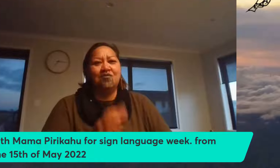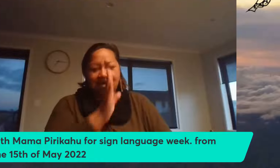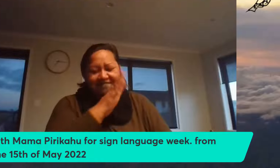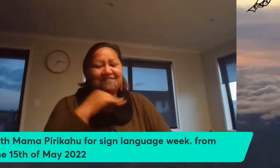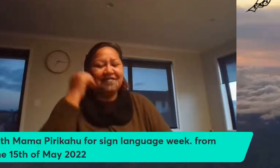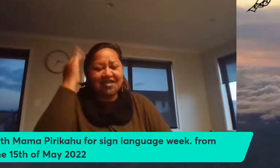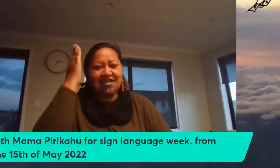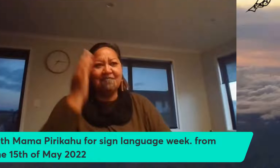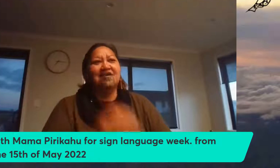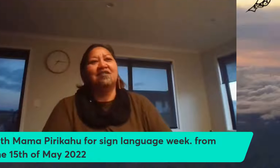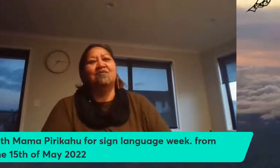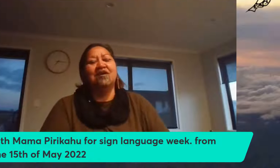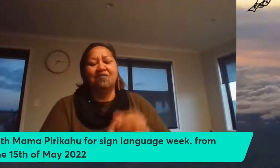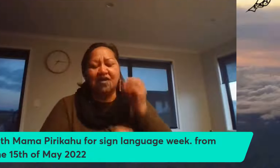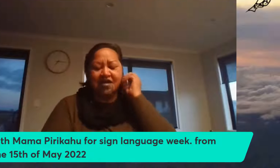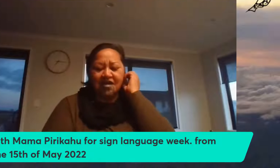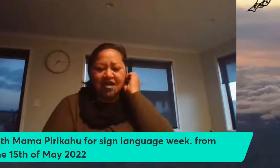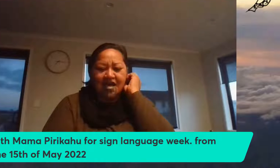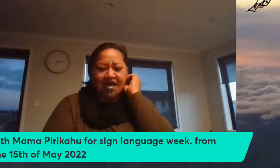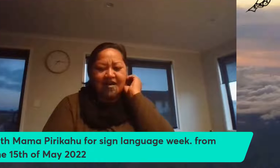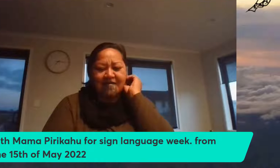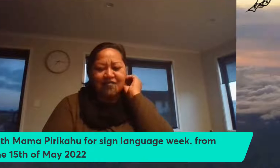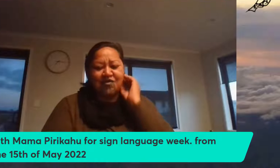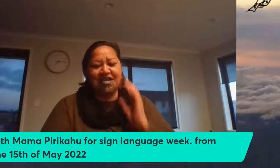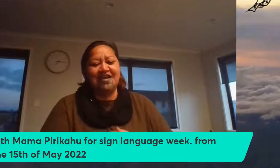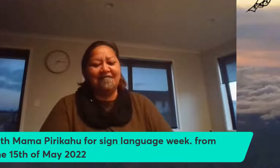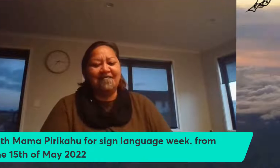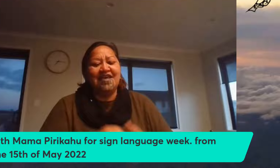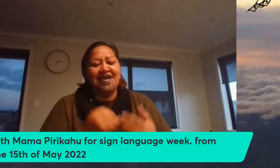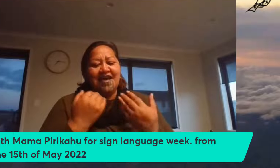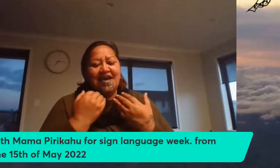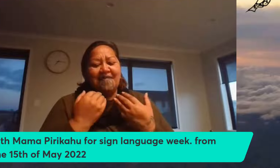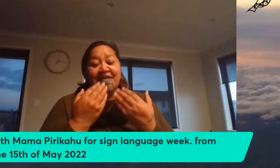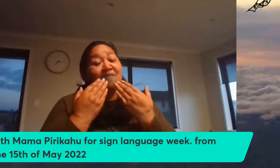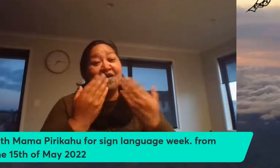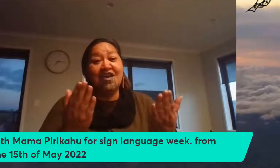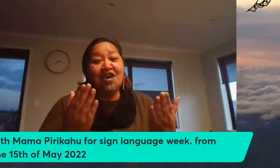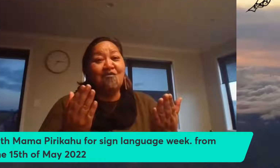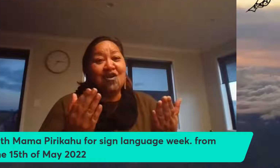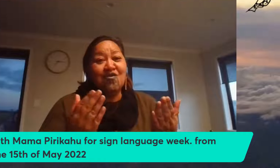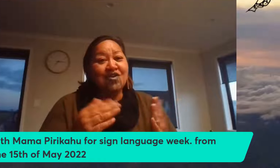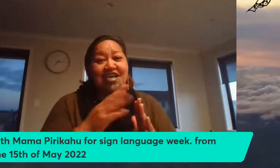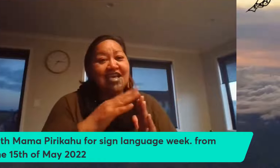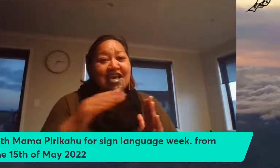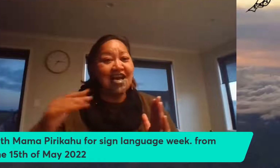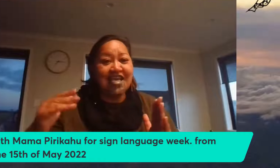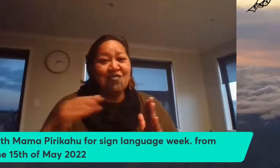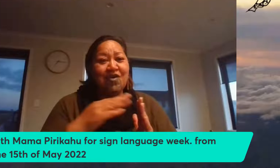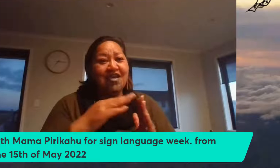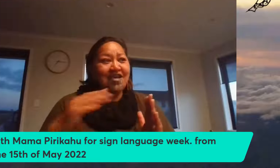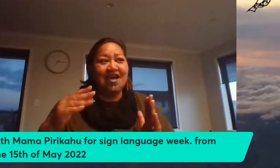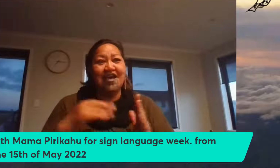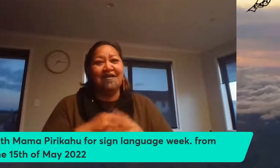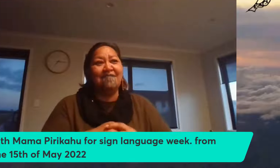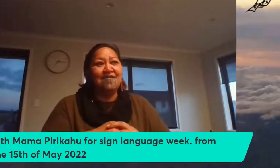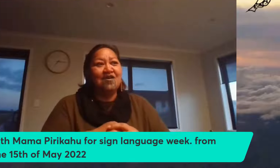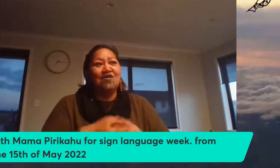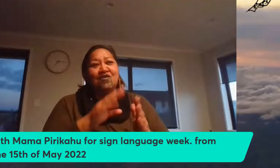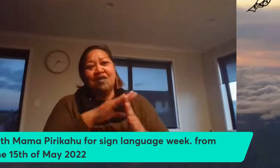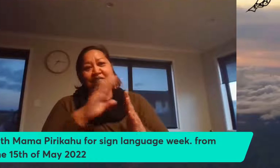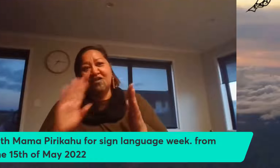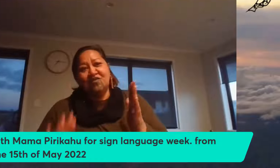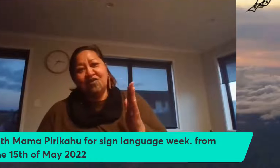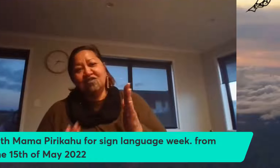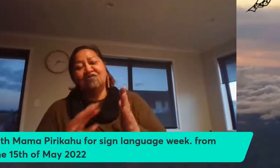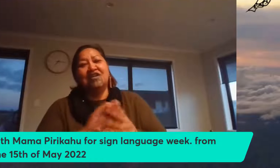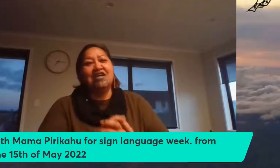te wairua. Tēnei mea te wairua. Nō reira, e mihi kauana hoki ki ngā iwi